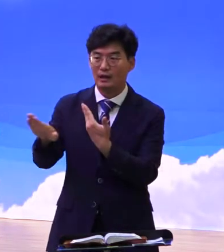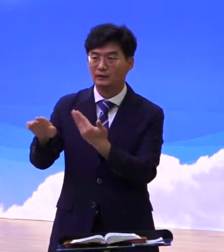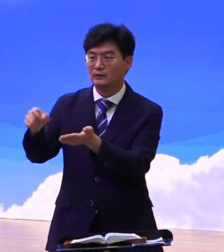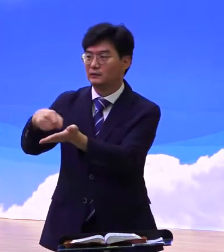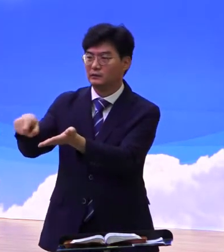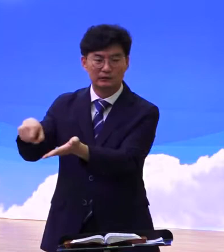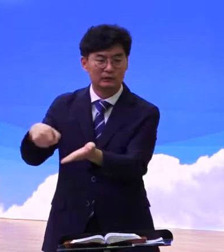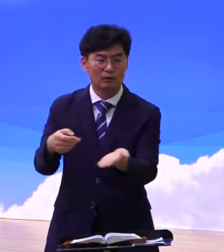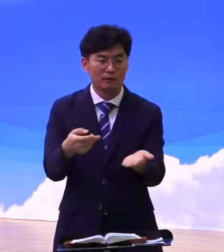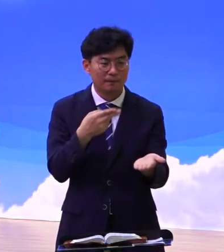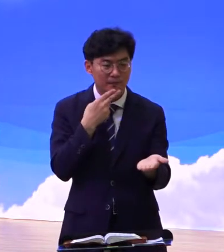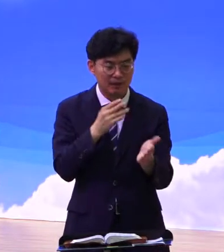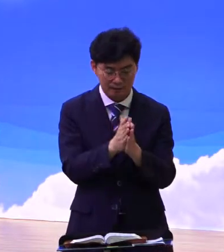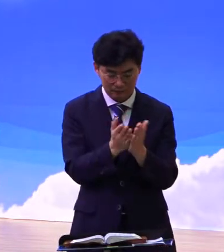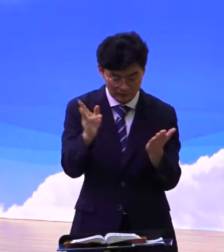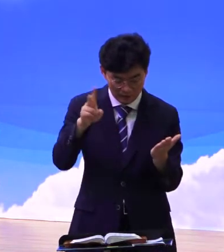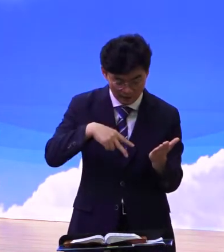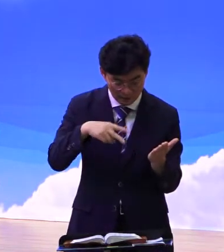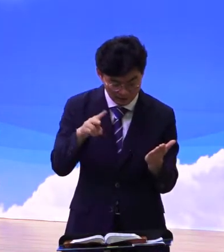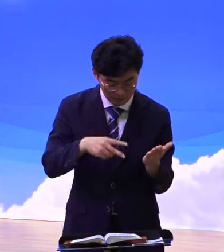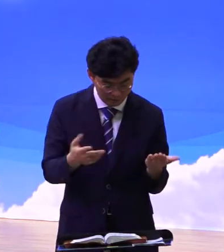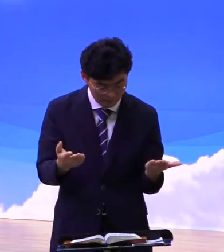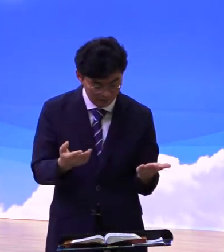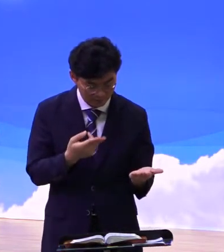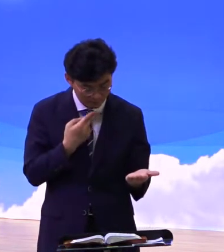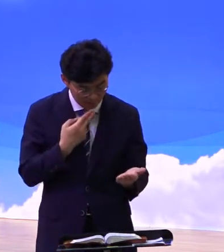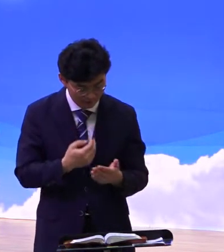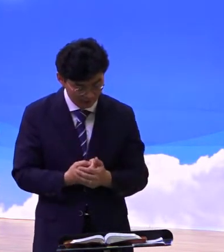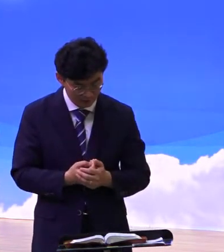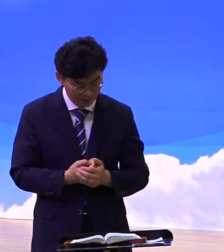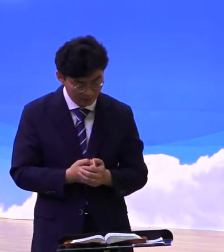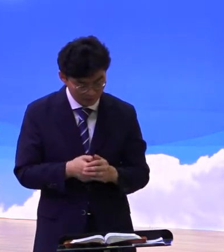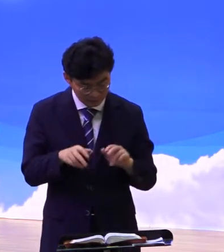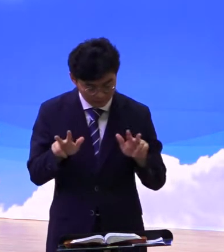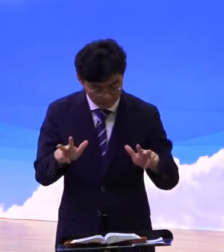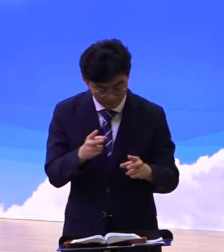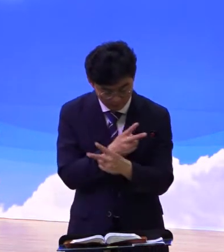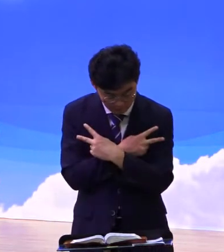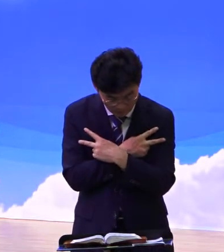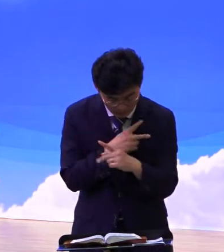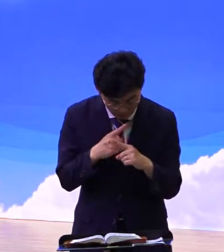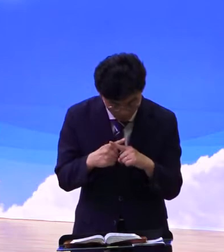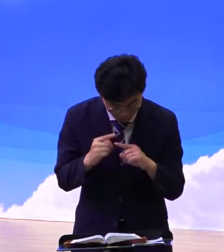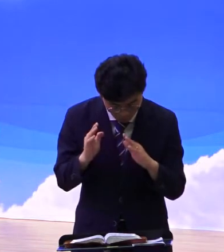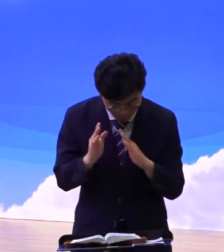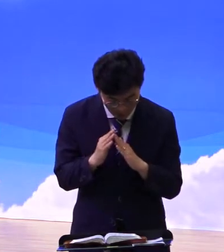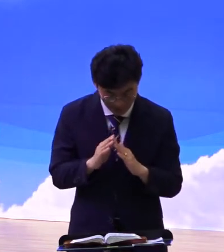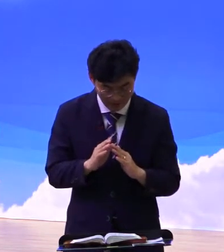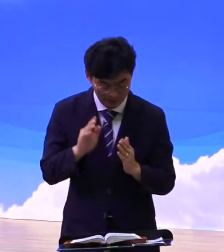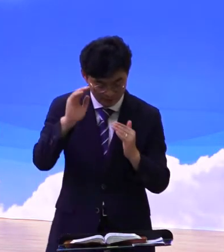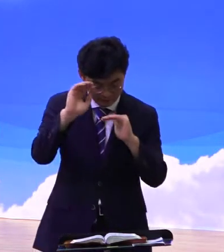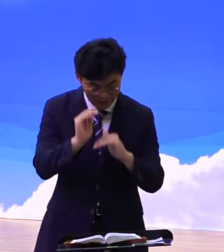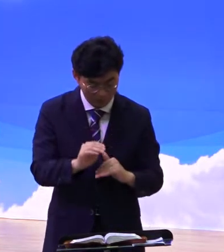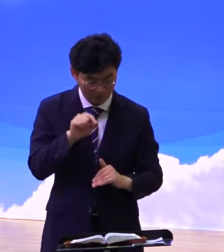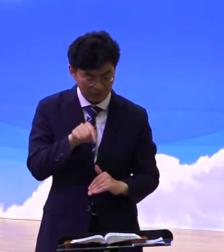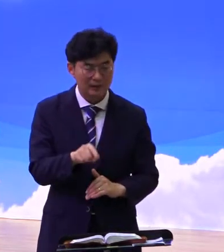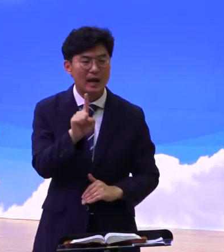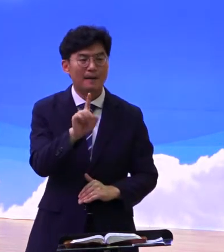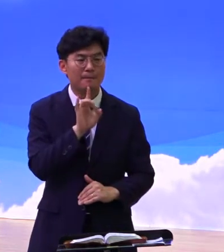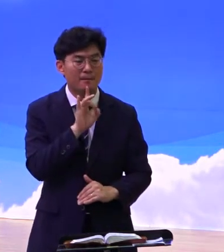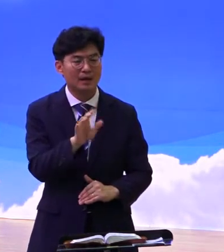오늘 본문의 11절과 12절에 보면 베레아 사람들이 말씀에 대한 열정이 있었고 그들이 예수를 믿었고